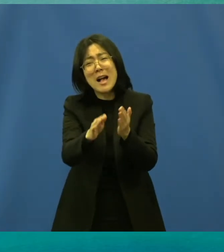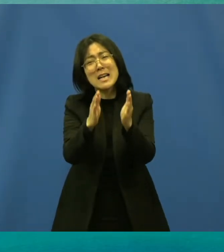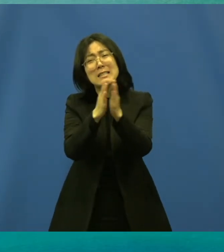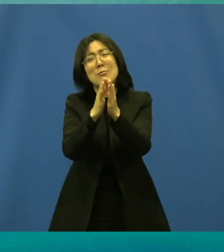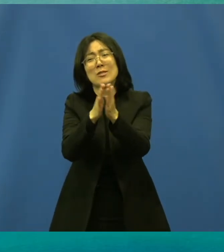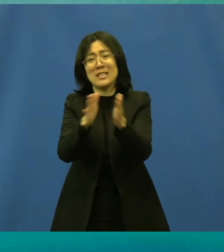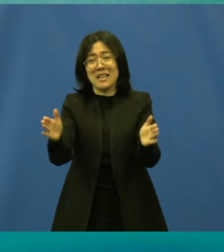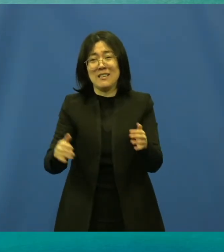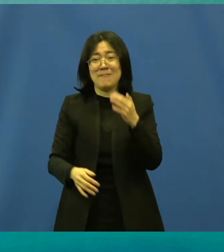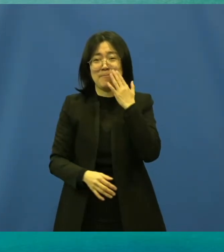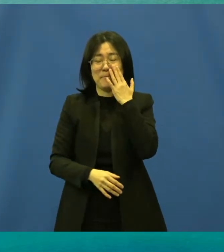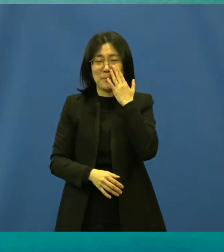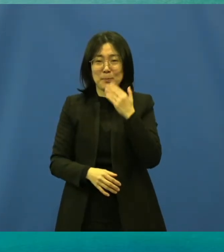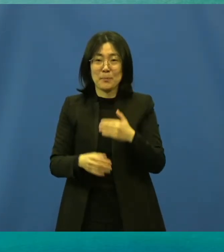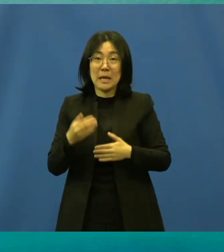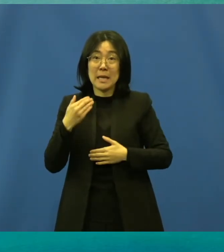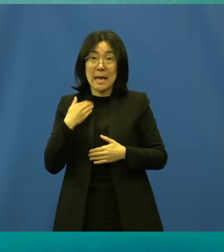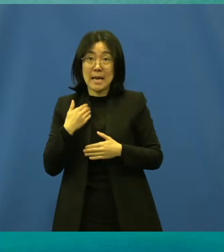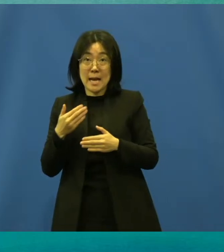기도해야 할 때 기도하지 않습니다.